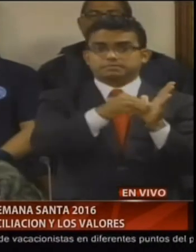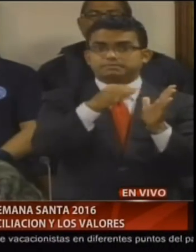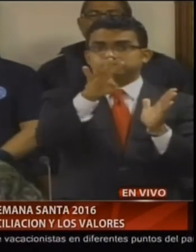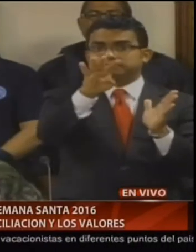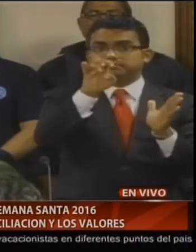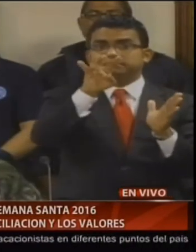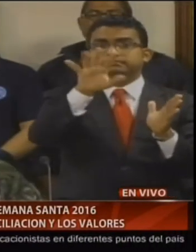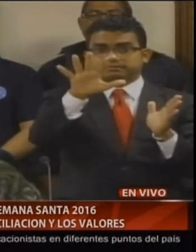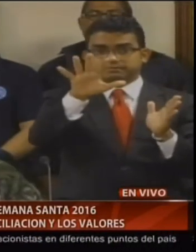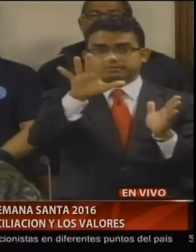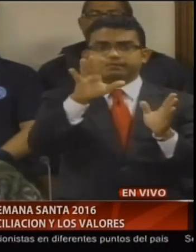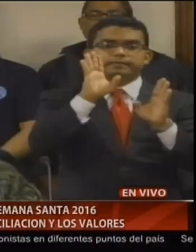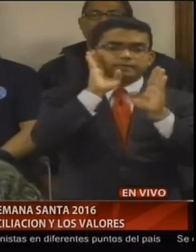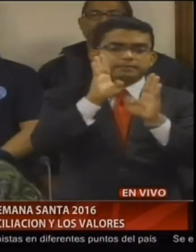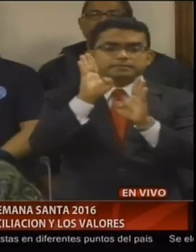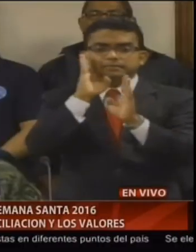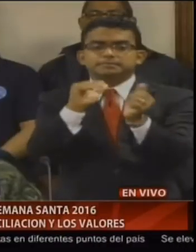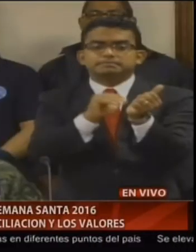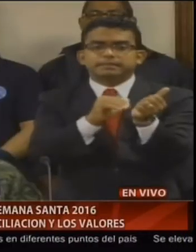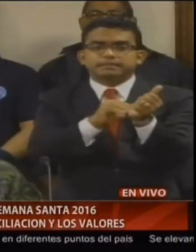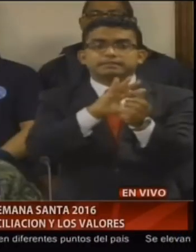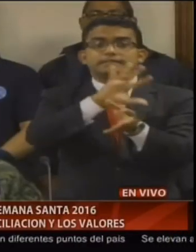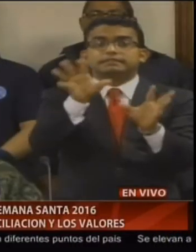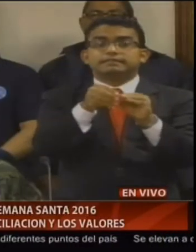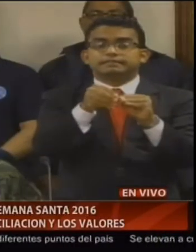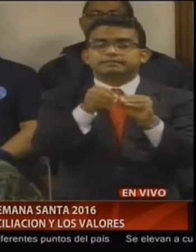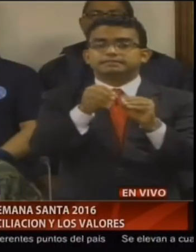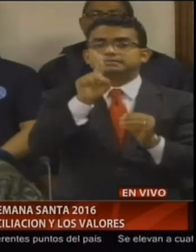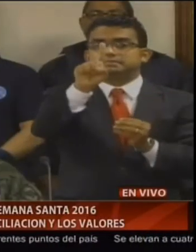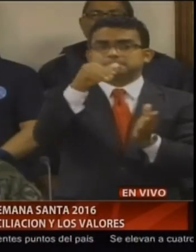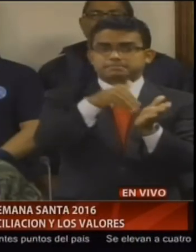9.475, asistencias médicas y de salud,